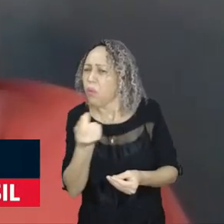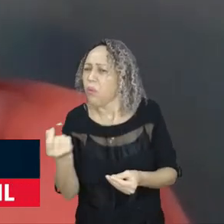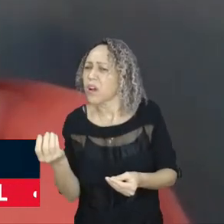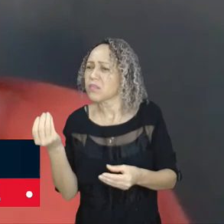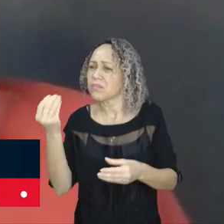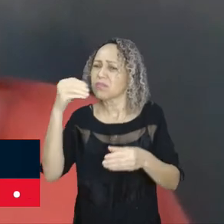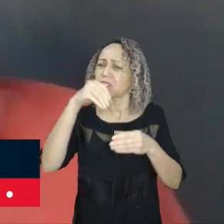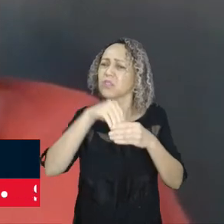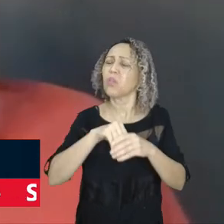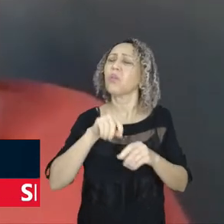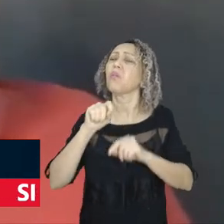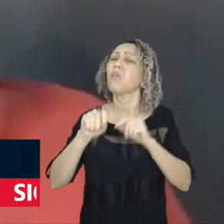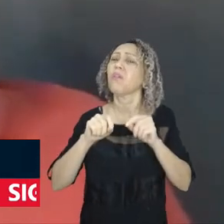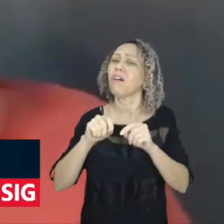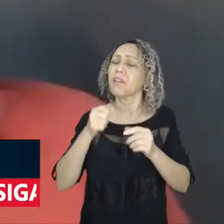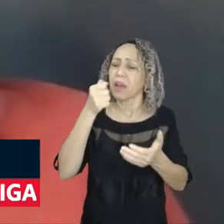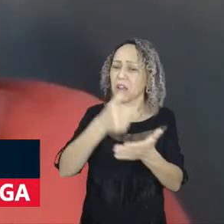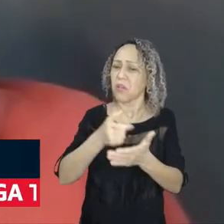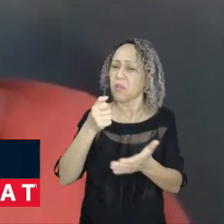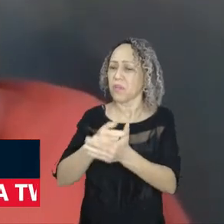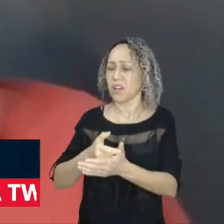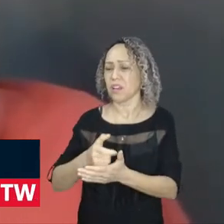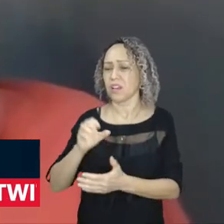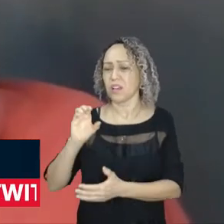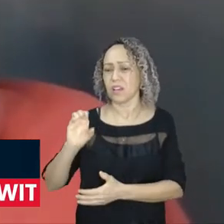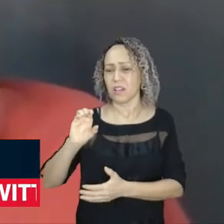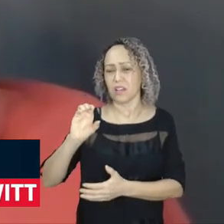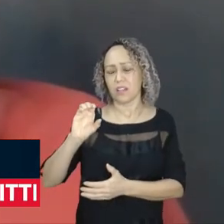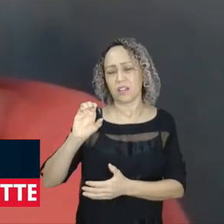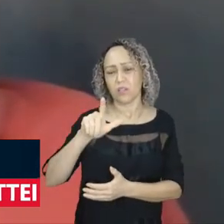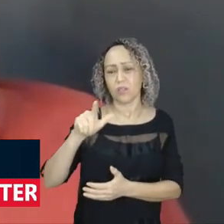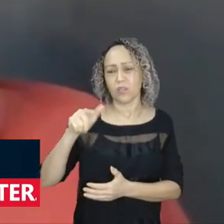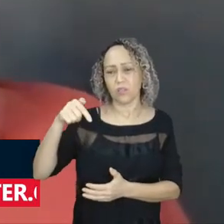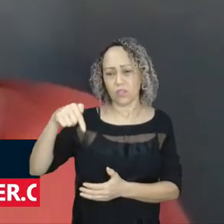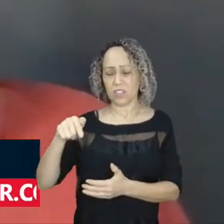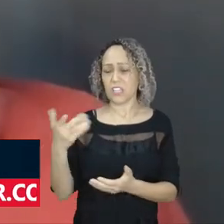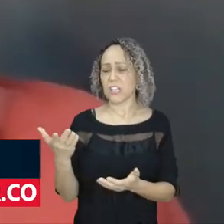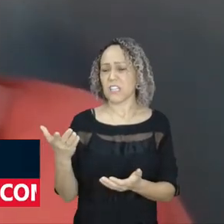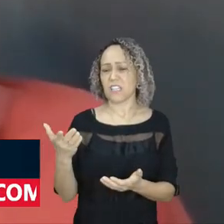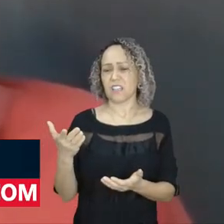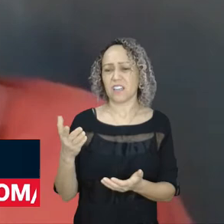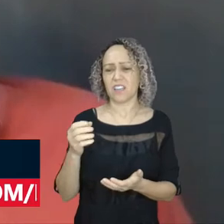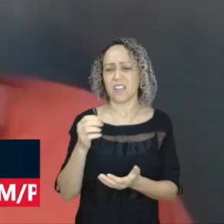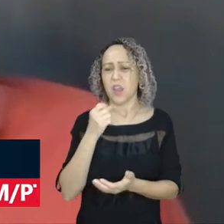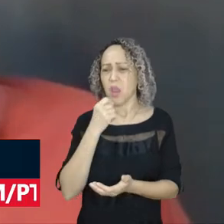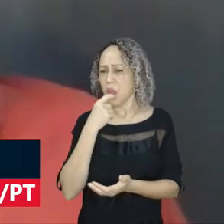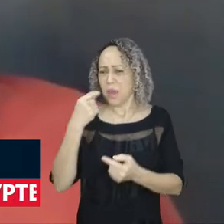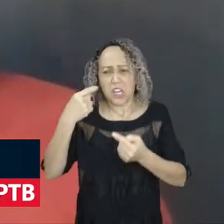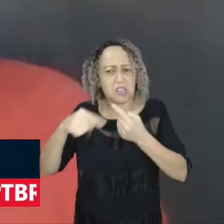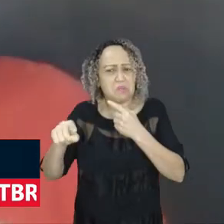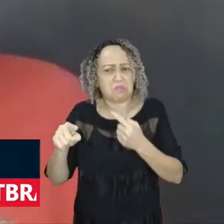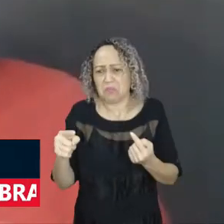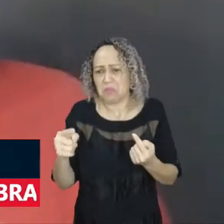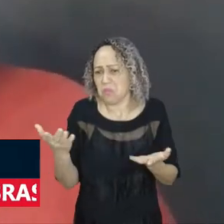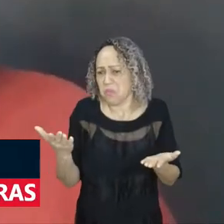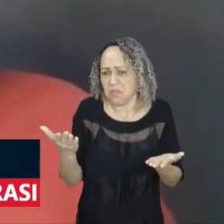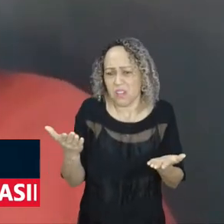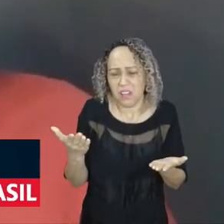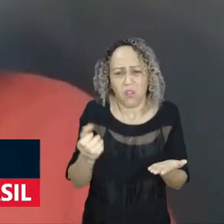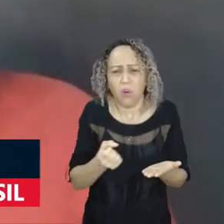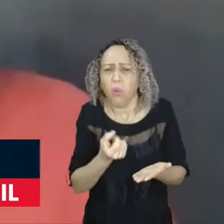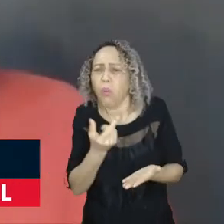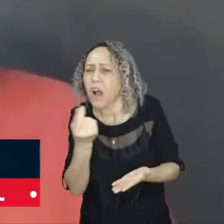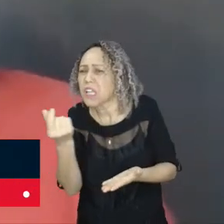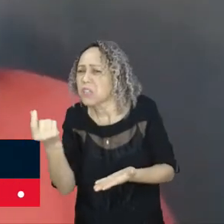que é uma falsidade, que não salvou vidas da Covid? Quanto dinheiro colocou? Então, quantas coisas